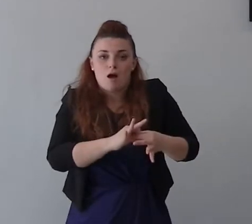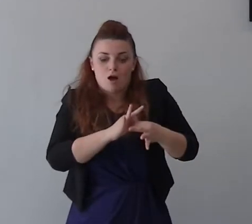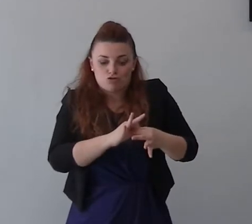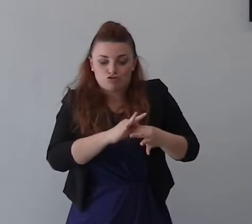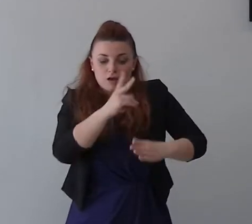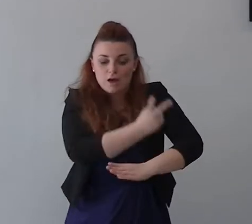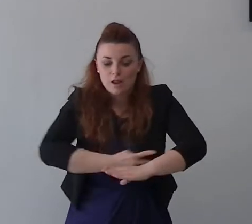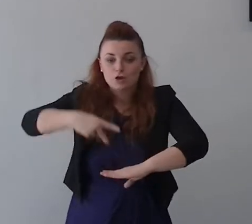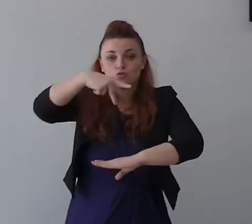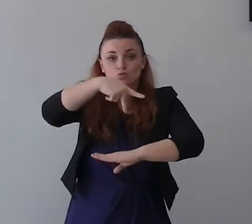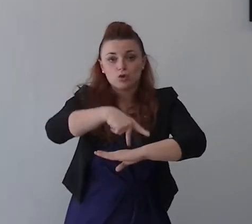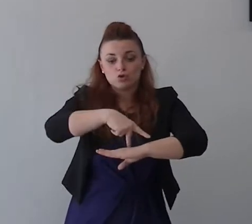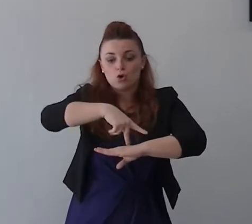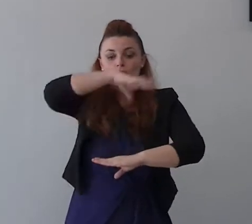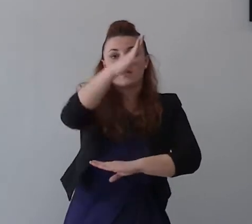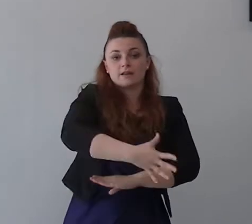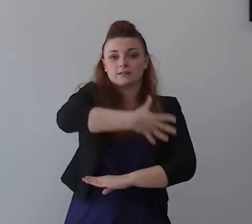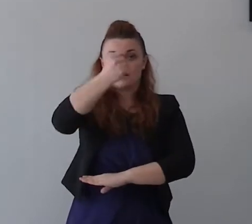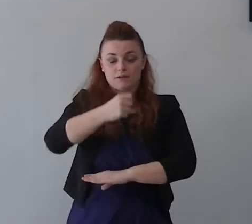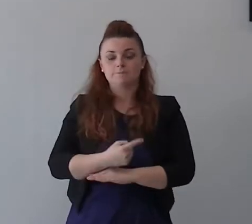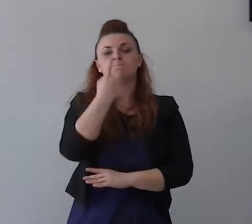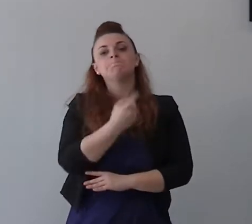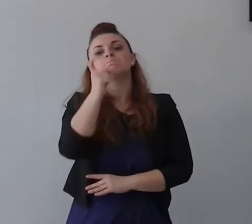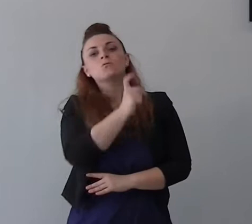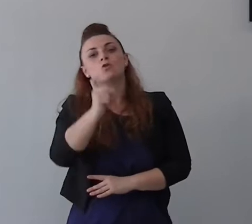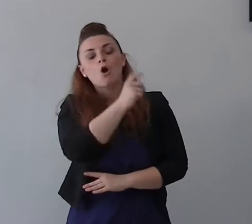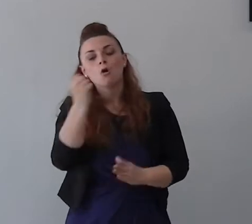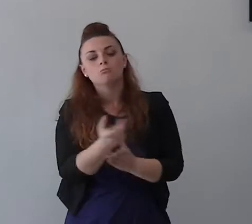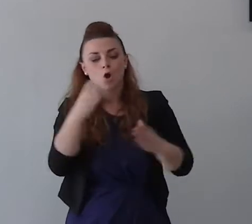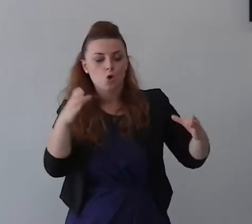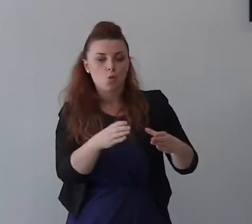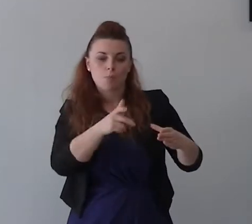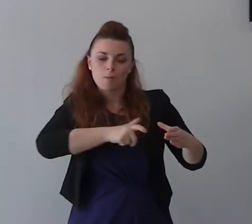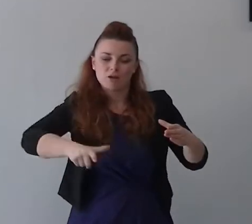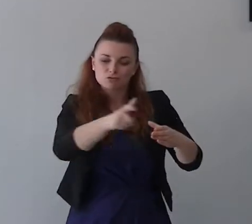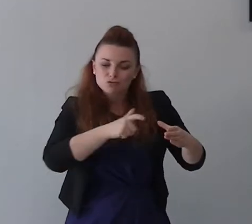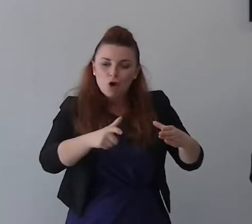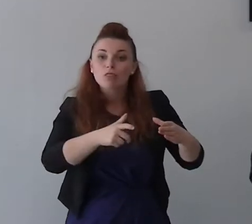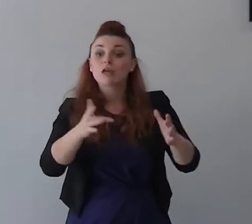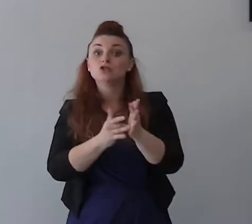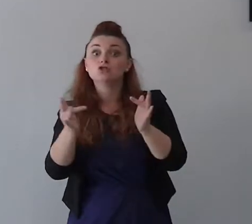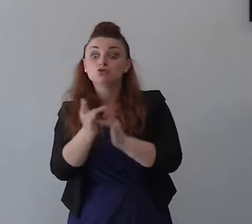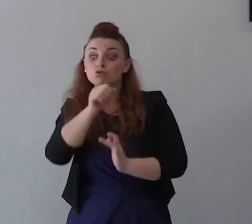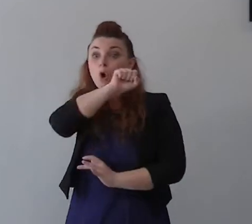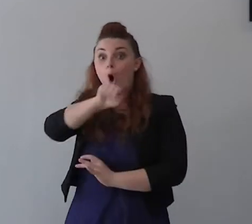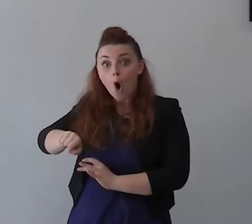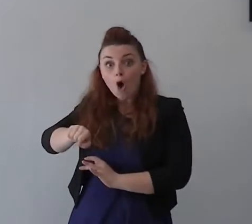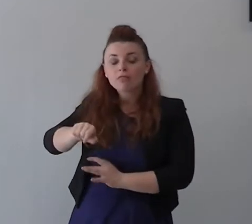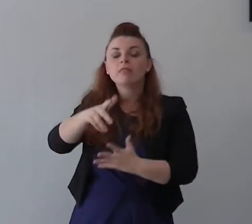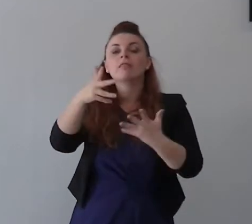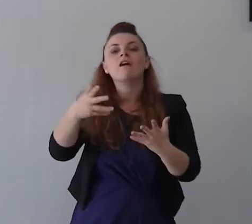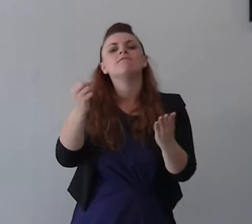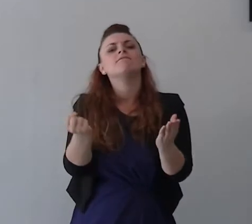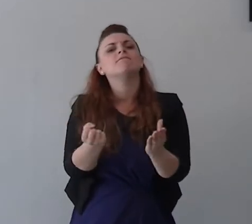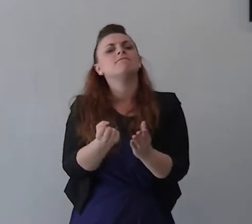salvezza. Un giorno un gruppo di persone che odiavano Gesù, non lo amavano di certo, erano i farisei, i dottori della